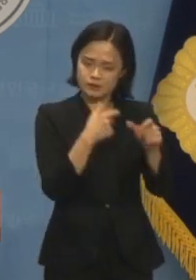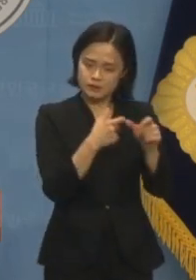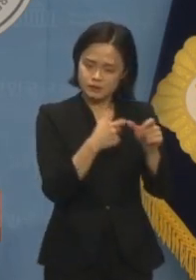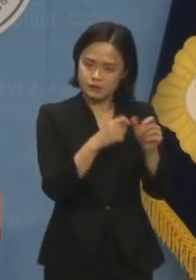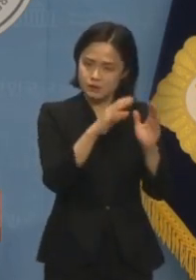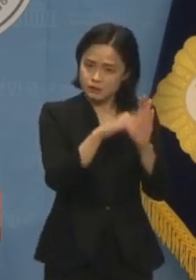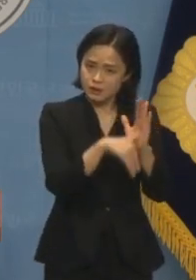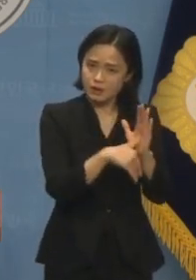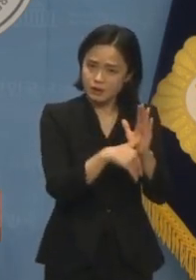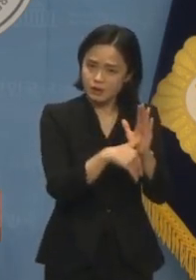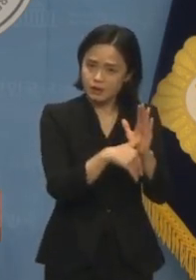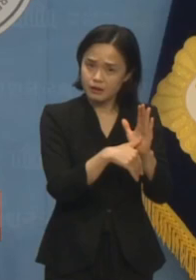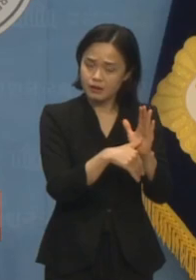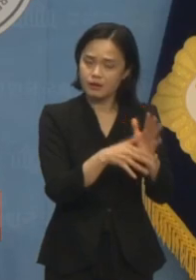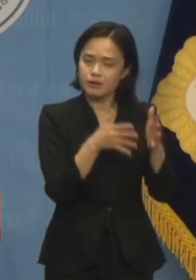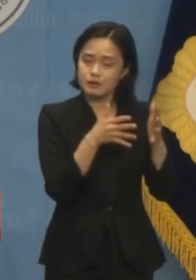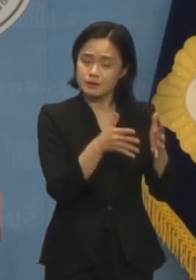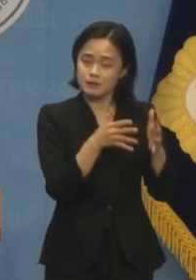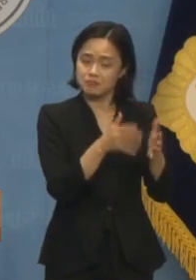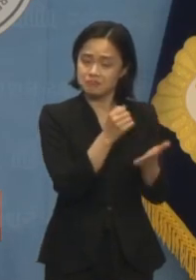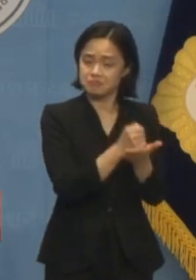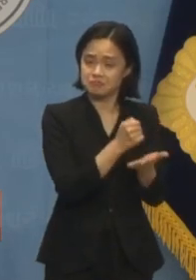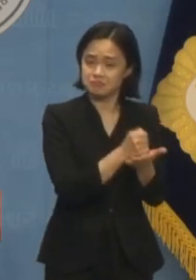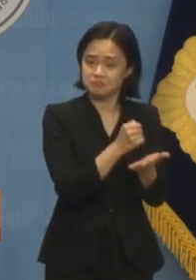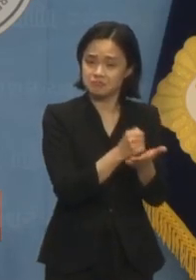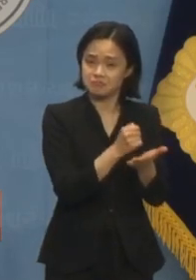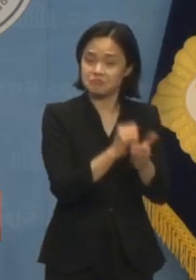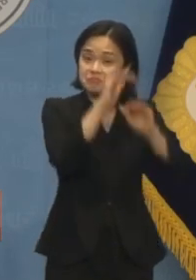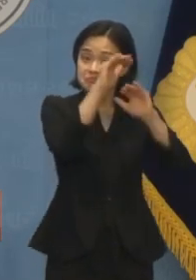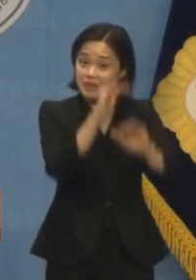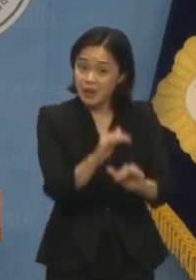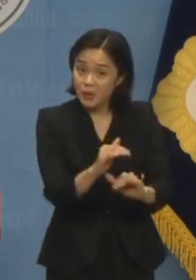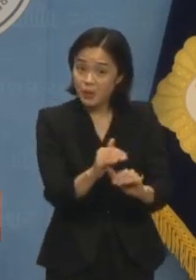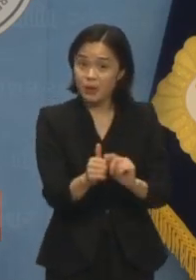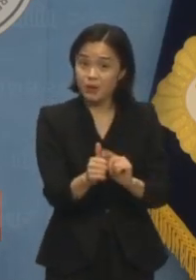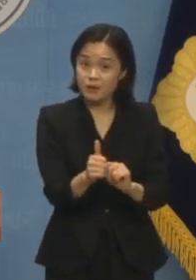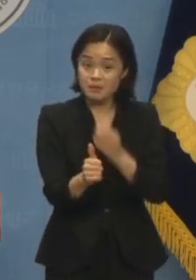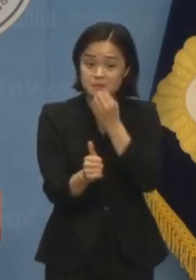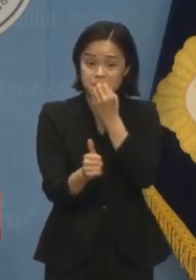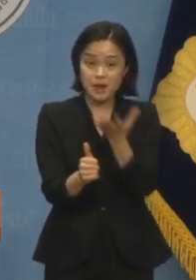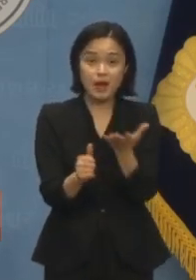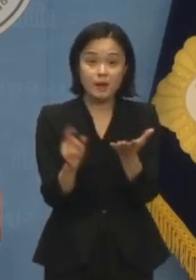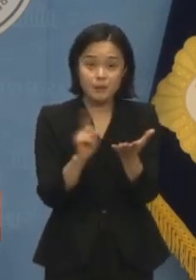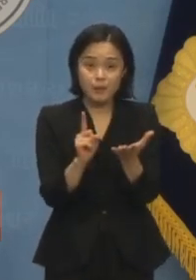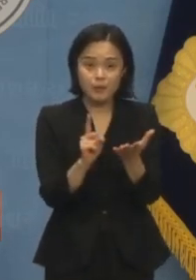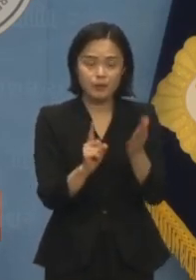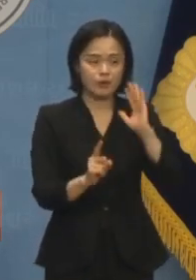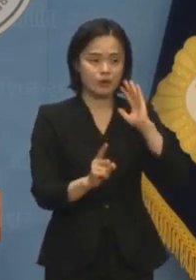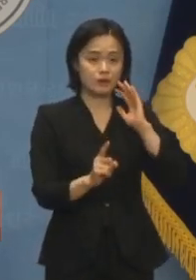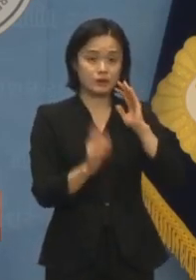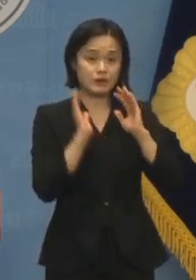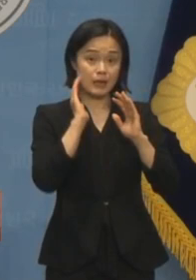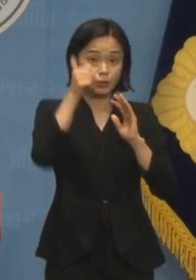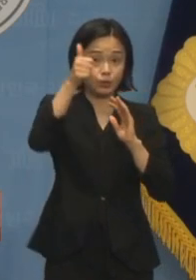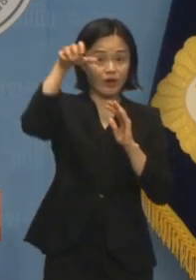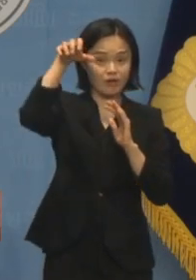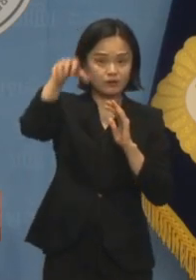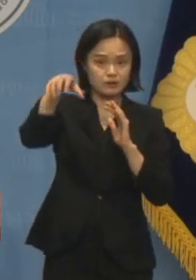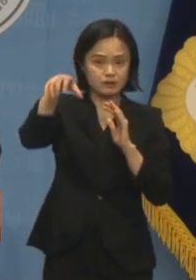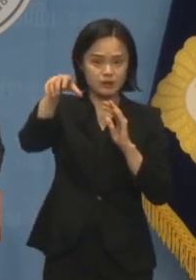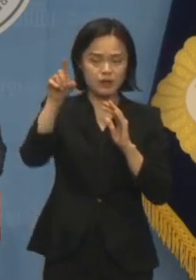대화를 대통령실의 구명 로비라는 거대한 로비로 거대한 음모로